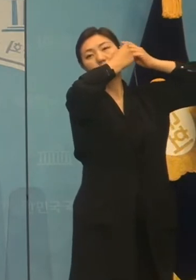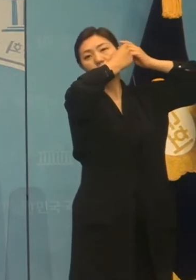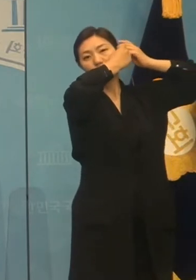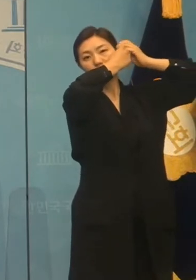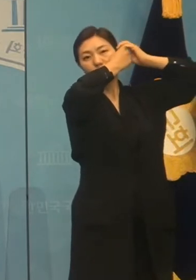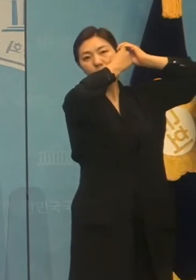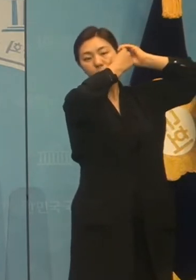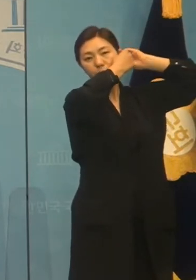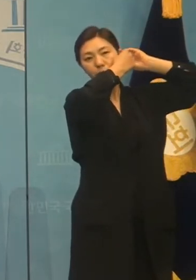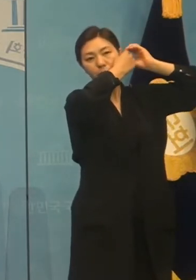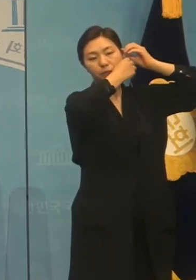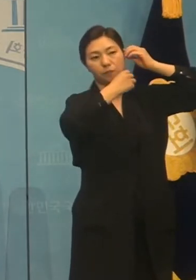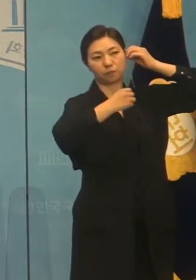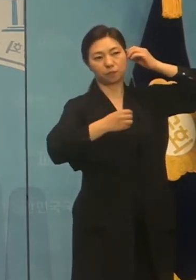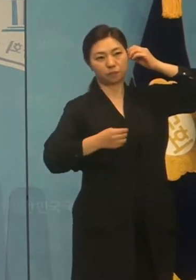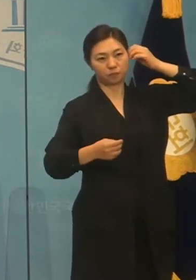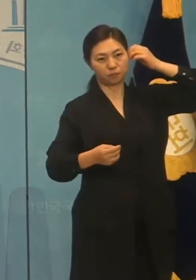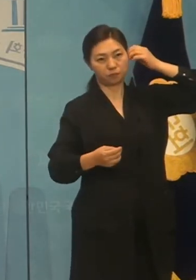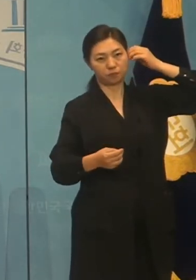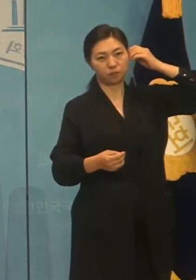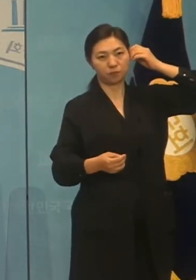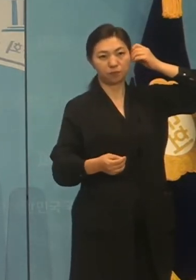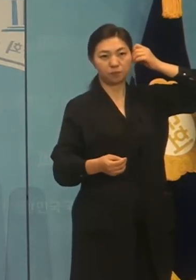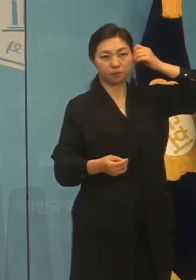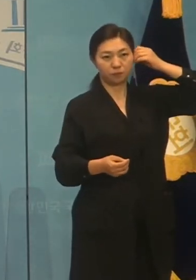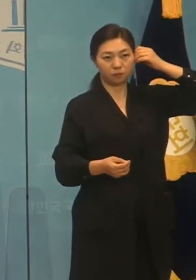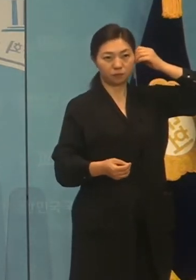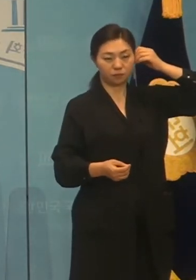안녕하세요. 네, 안녕하세요.